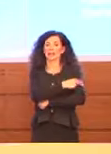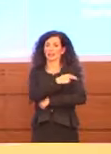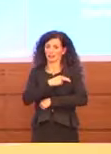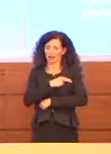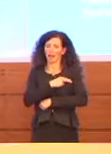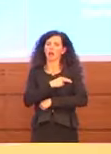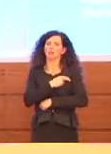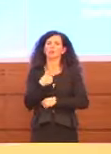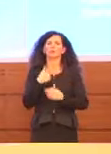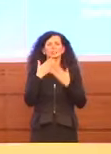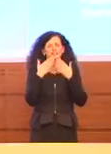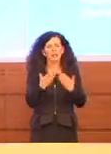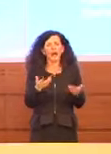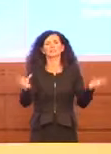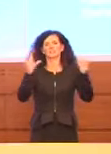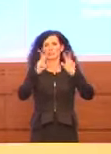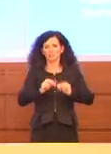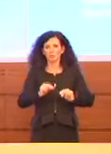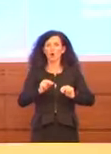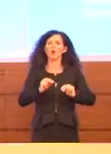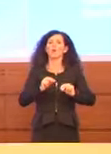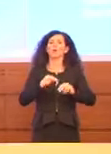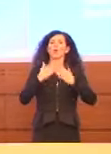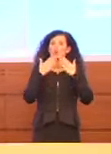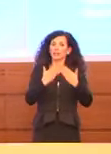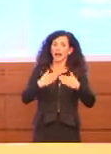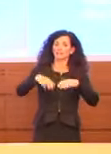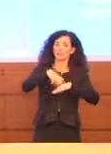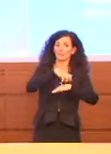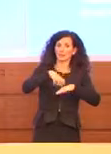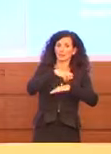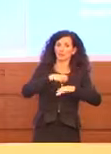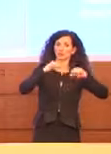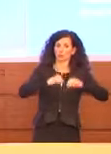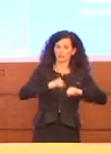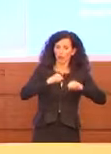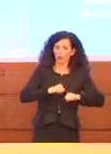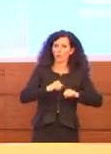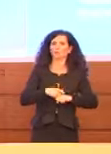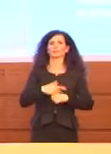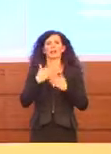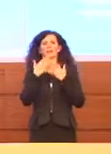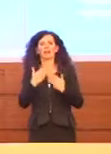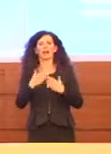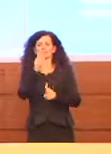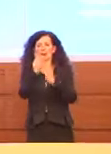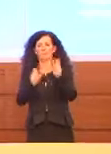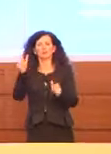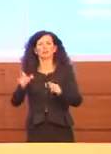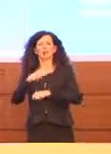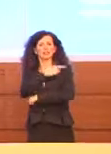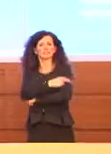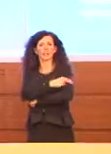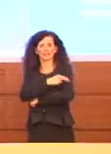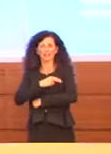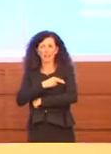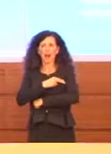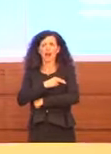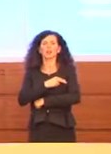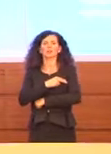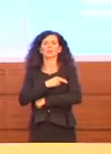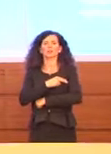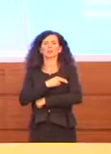tutti quanti a partire dal ministro della salute a personale sanitario delle